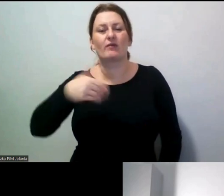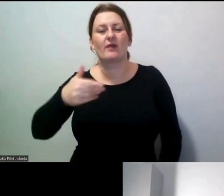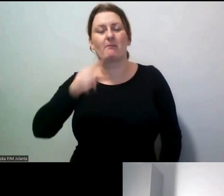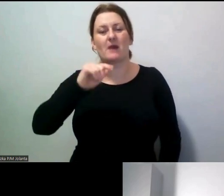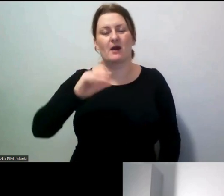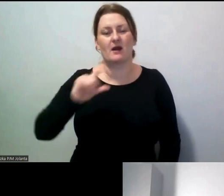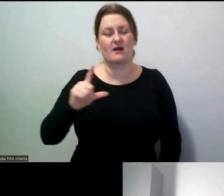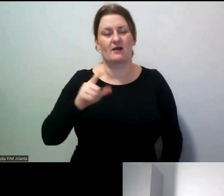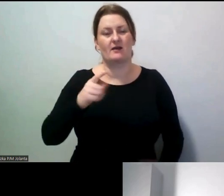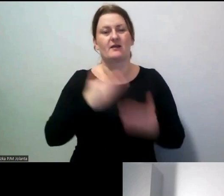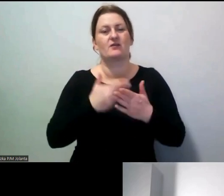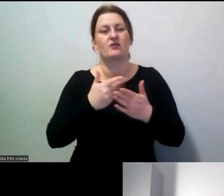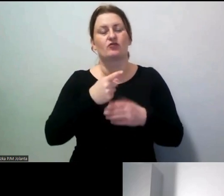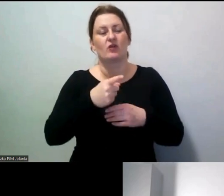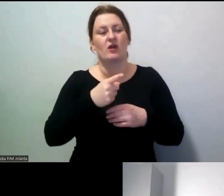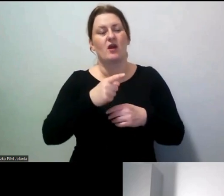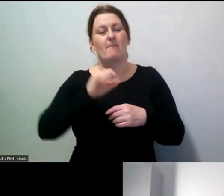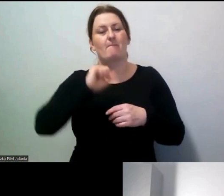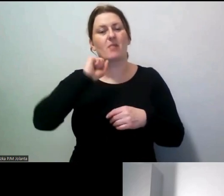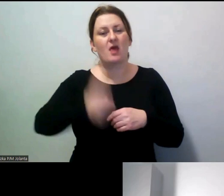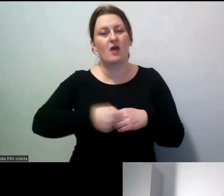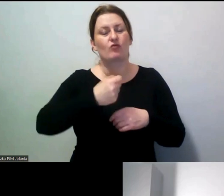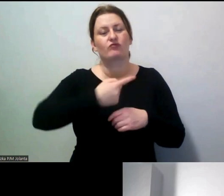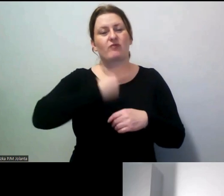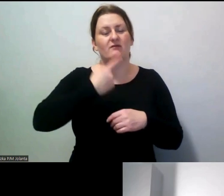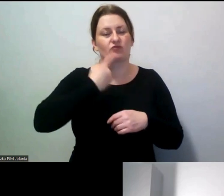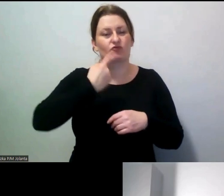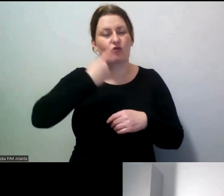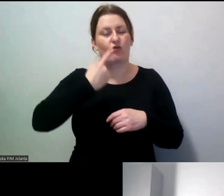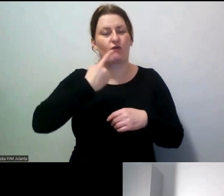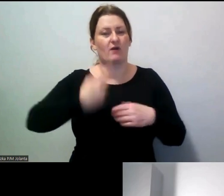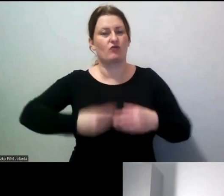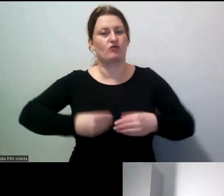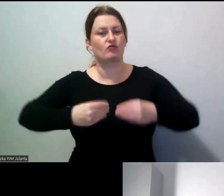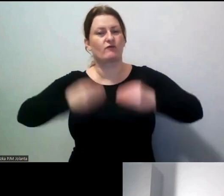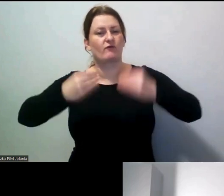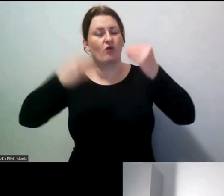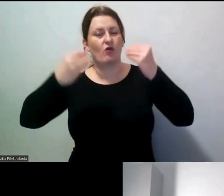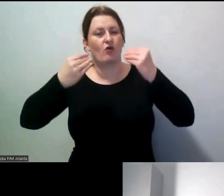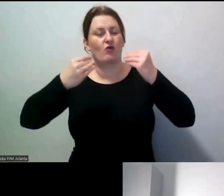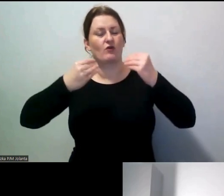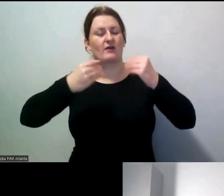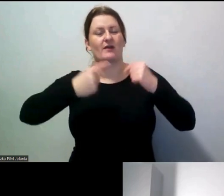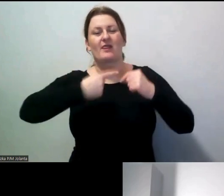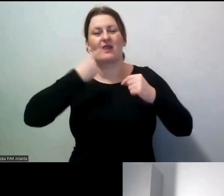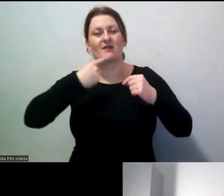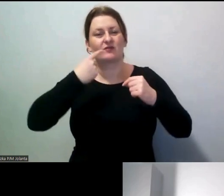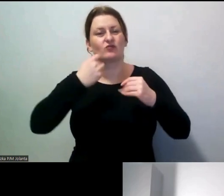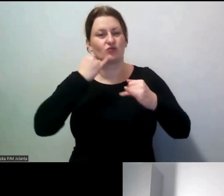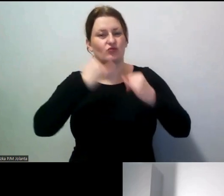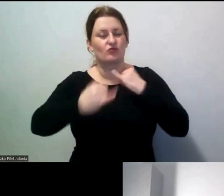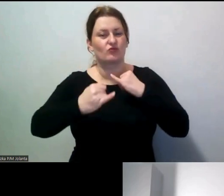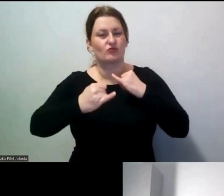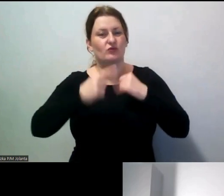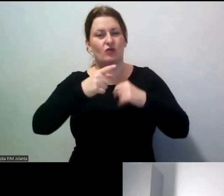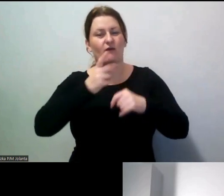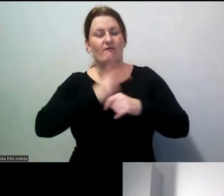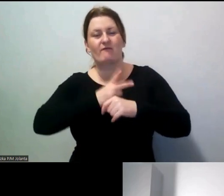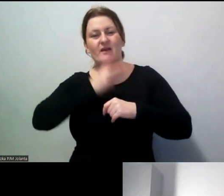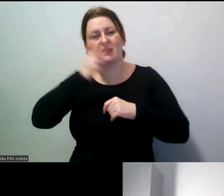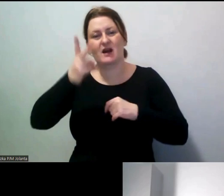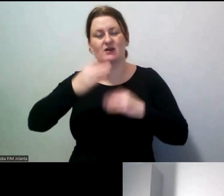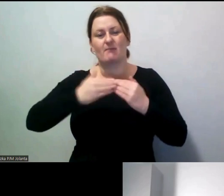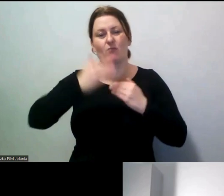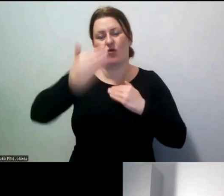że określenie biegłości językowej czy rozwoju poszczególnych sprawności językowych wykracza poza ten test.